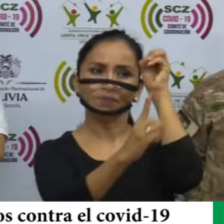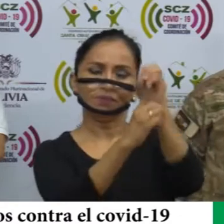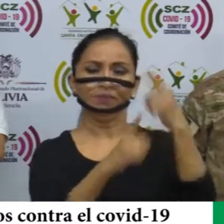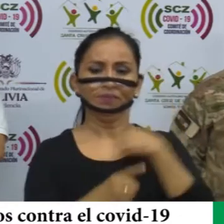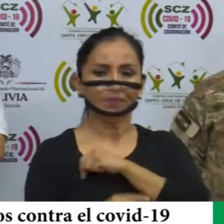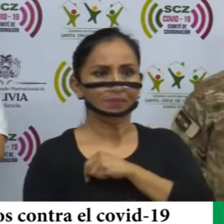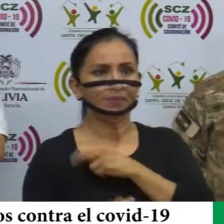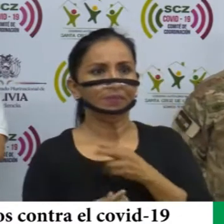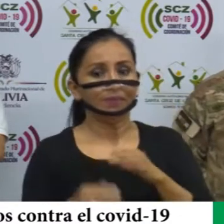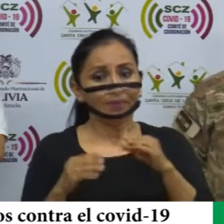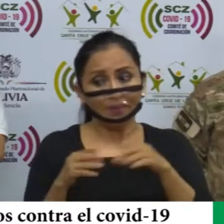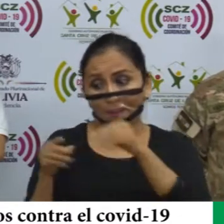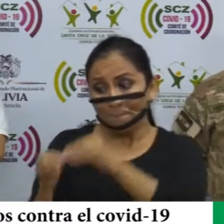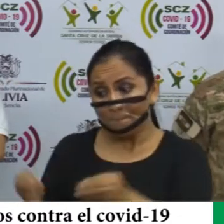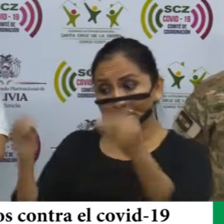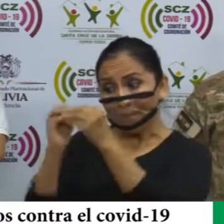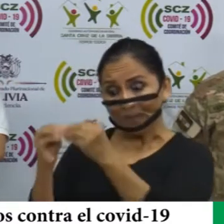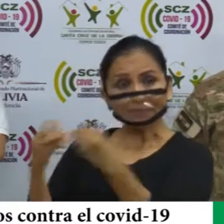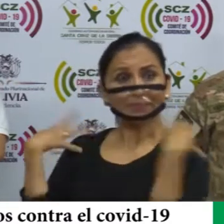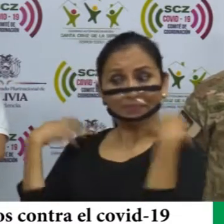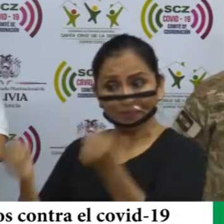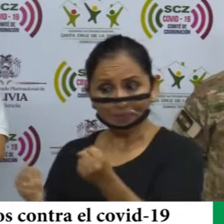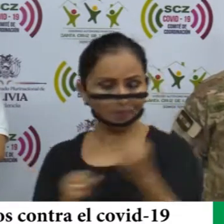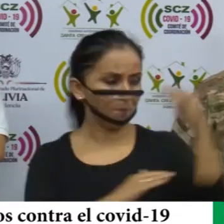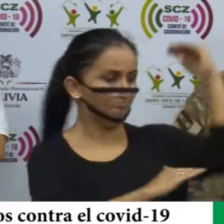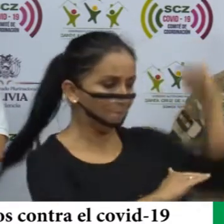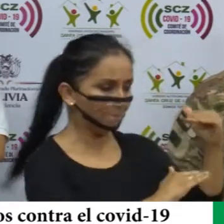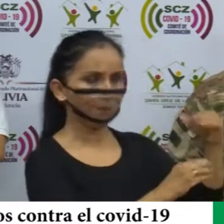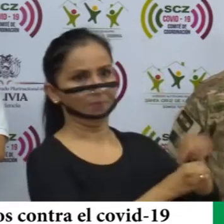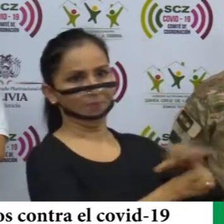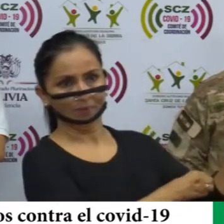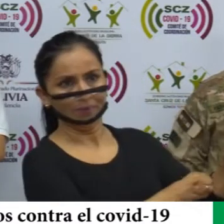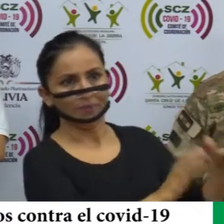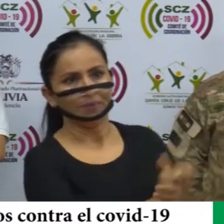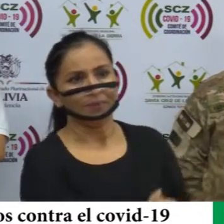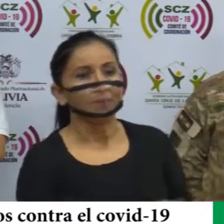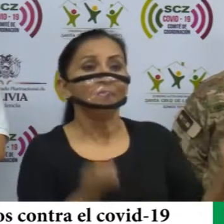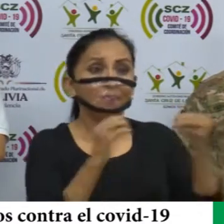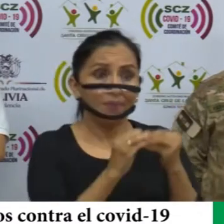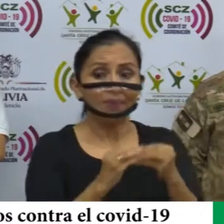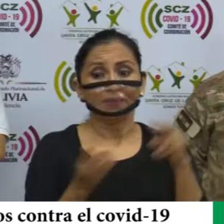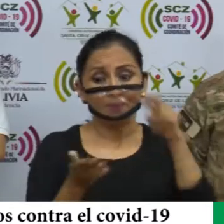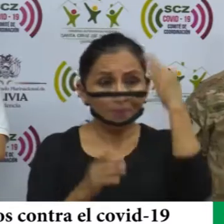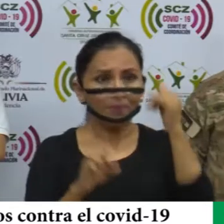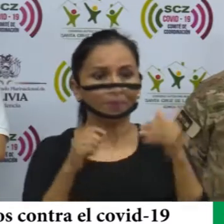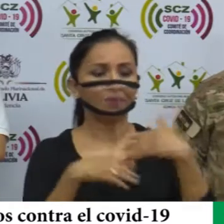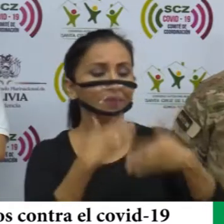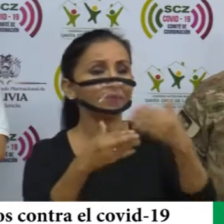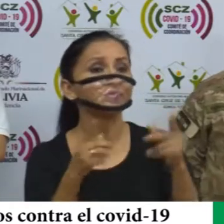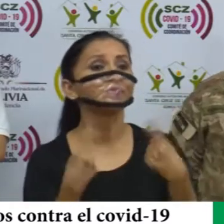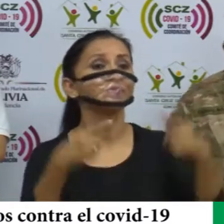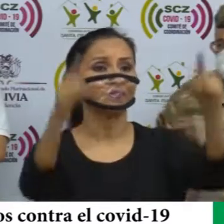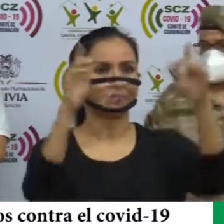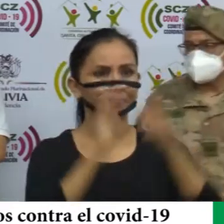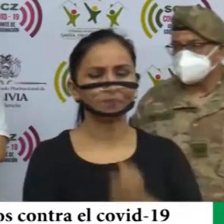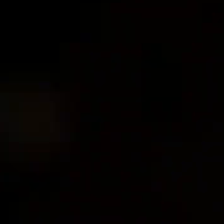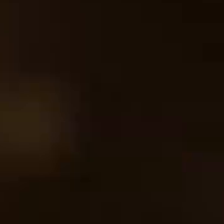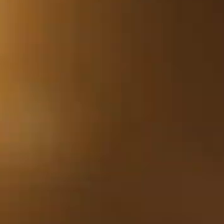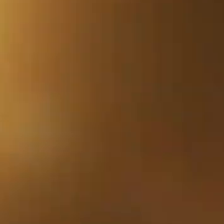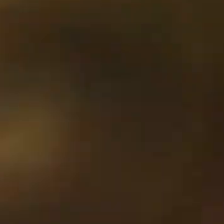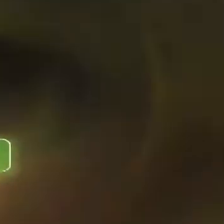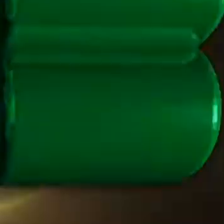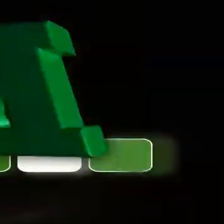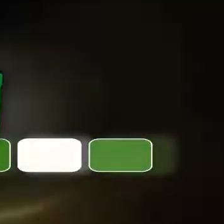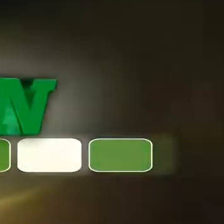tenemos, el subir las personas recuperadas para que podamos tener rápidamente salir de esta pandemia. Muchas gracias.